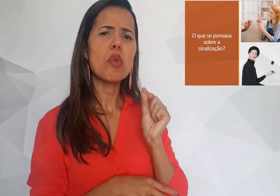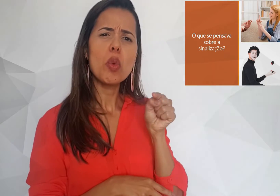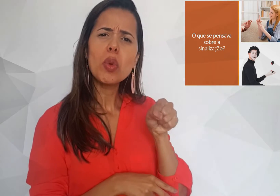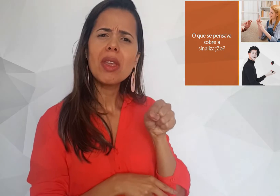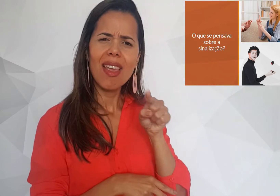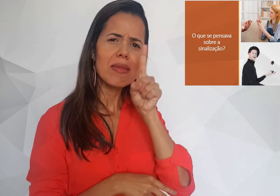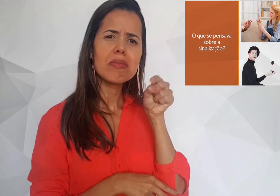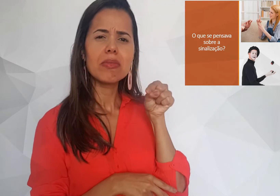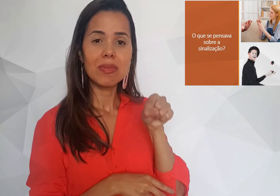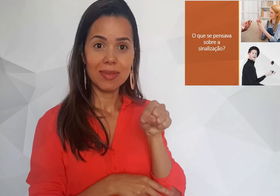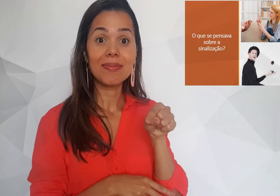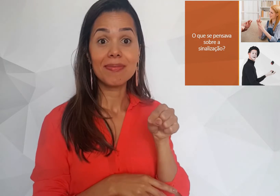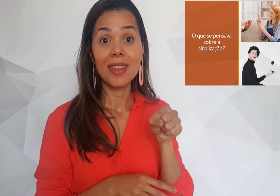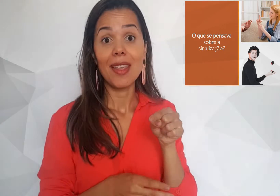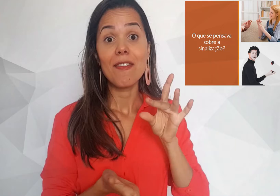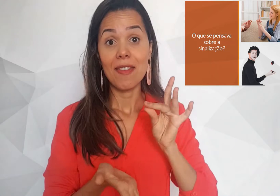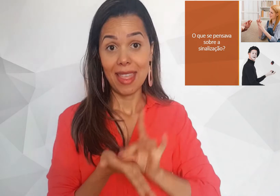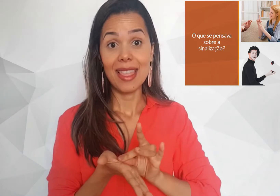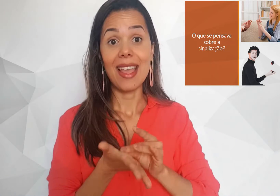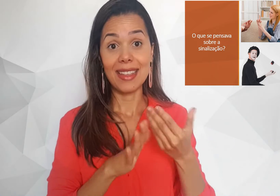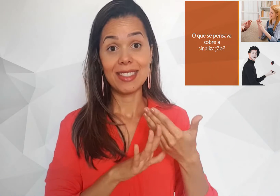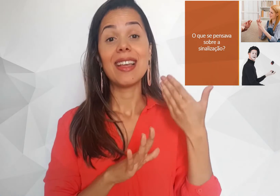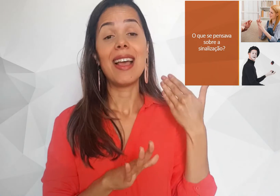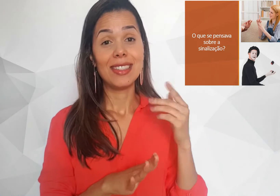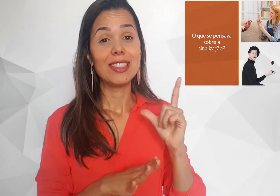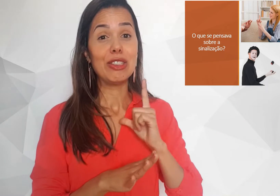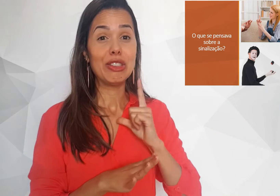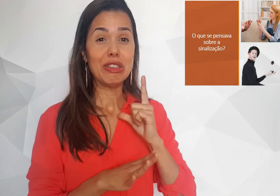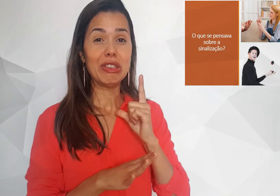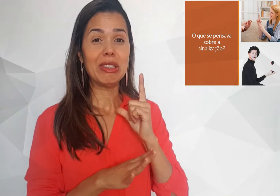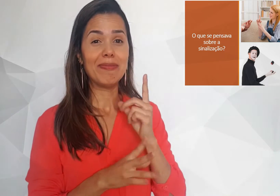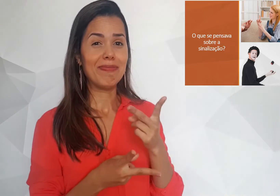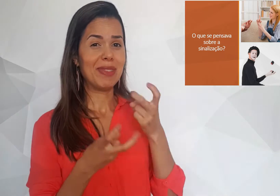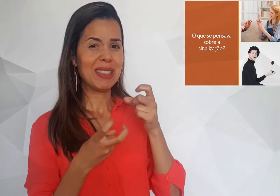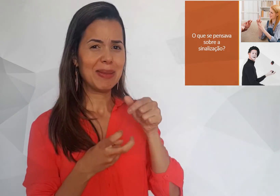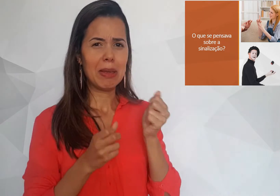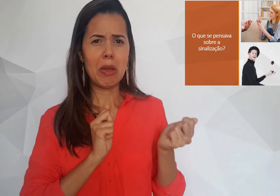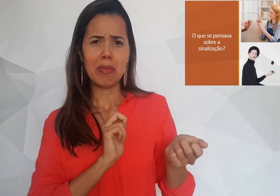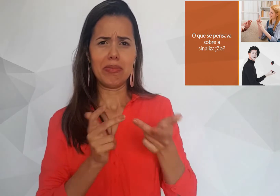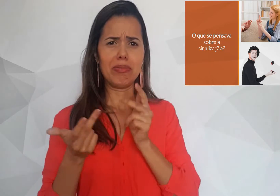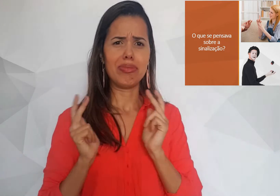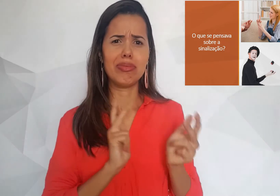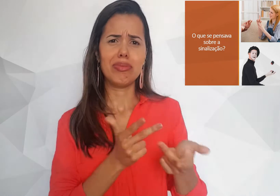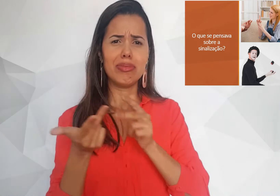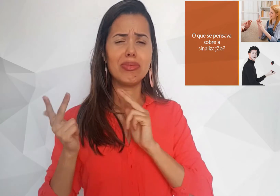e sistemáticas dentro do campo da linguística? Tinha-se uma compreensão que esse modo de